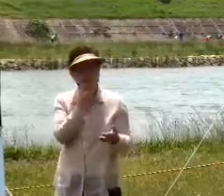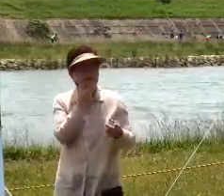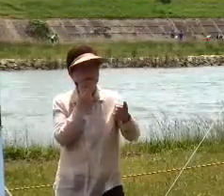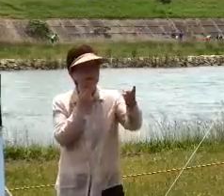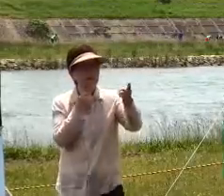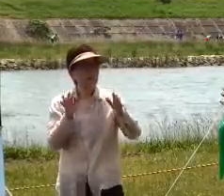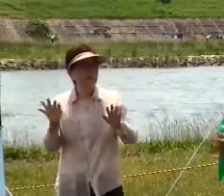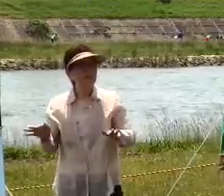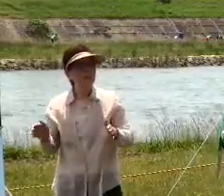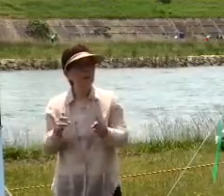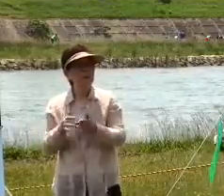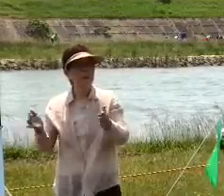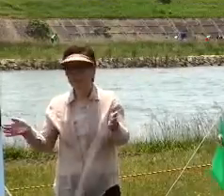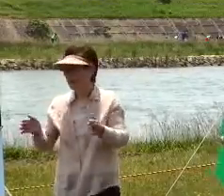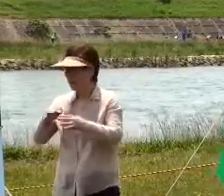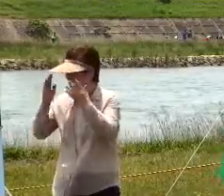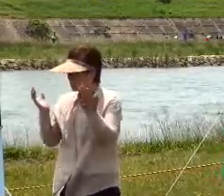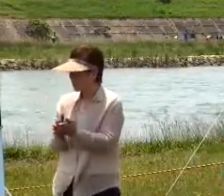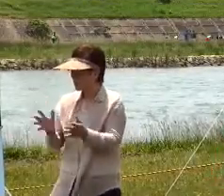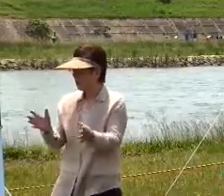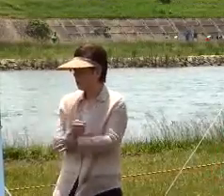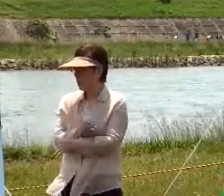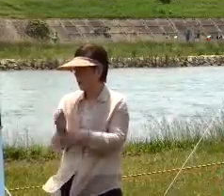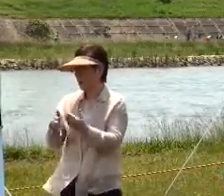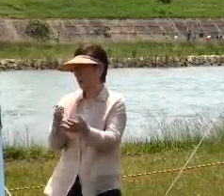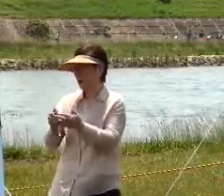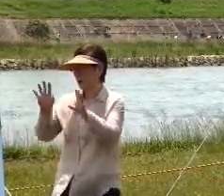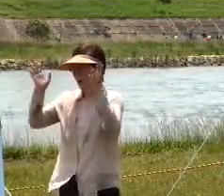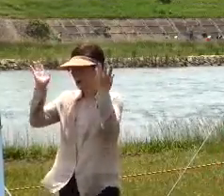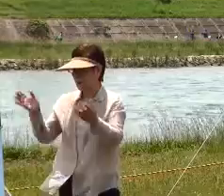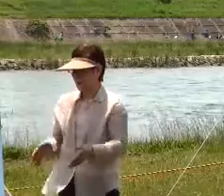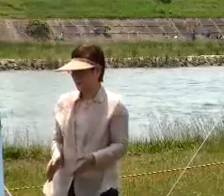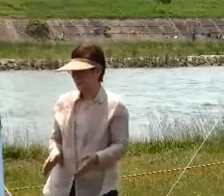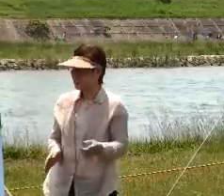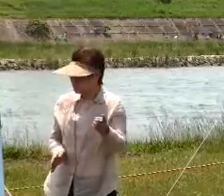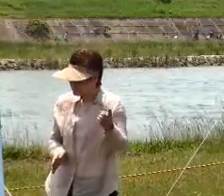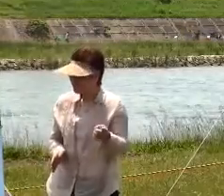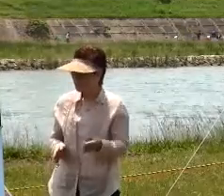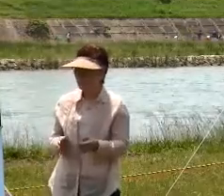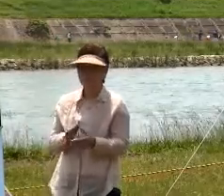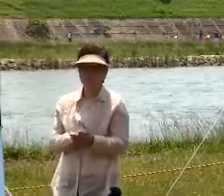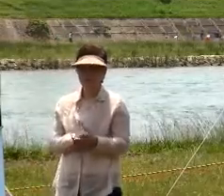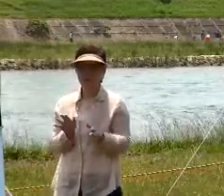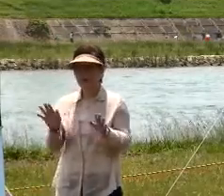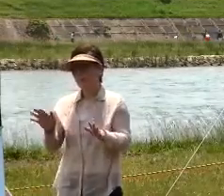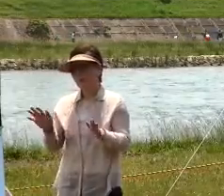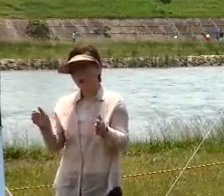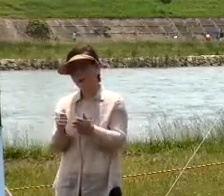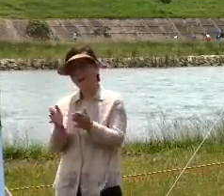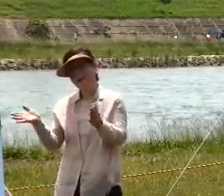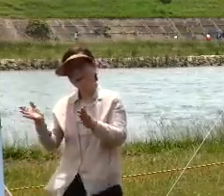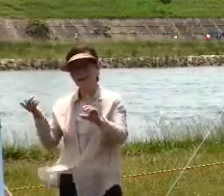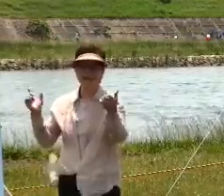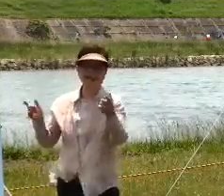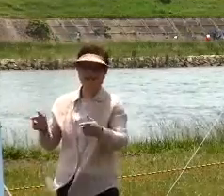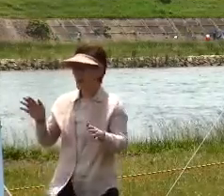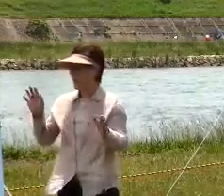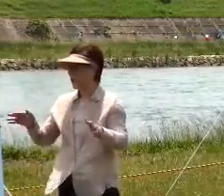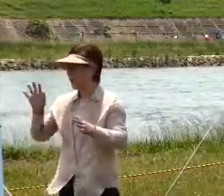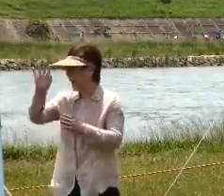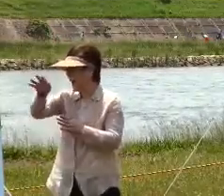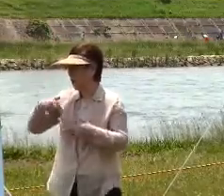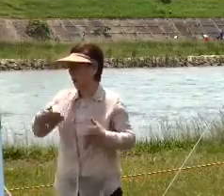は未だに完全になくしたことはないです、今のところはね。今のところは今になくすと思います